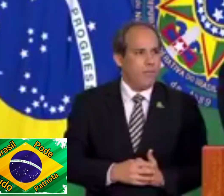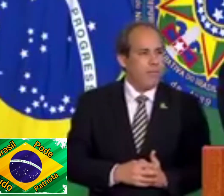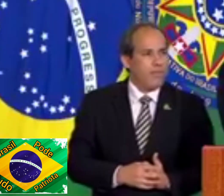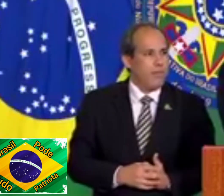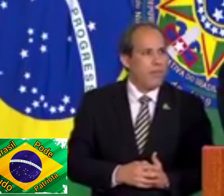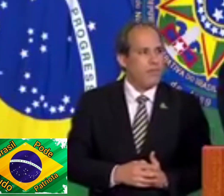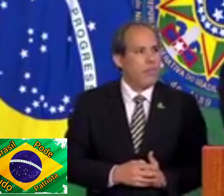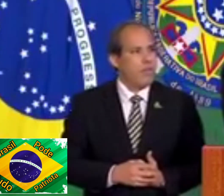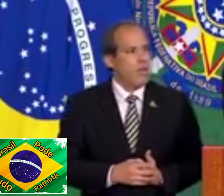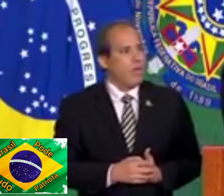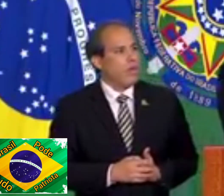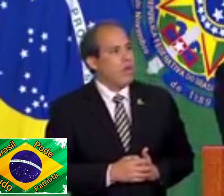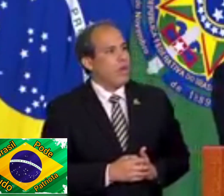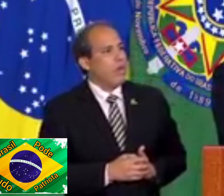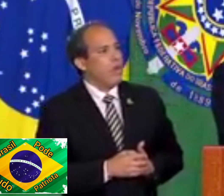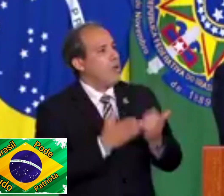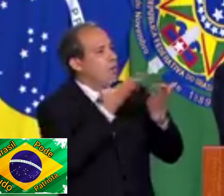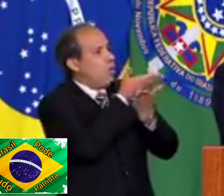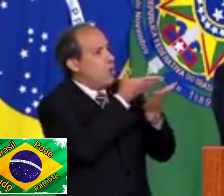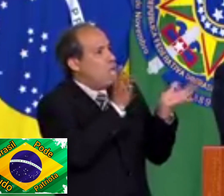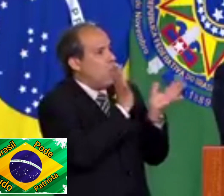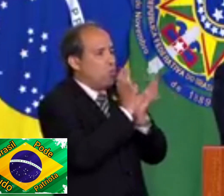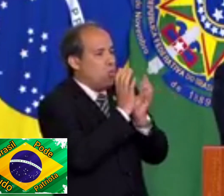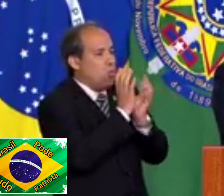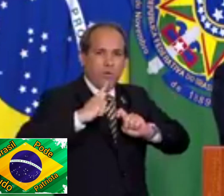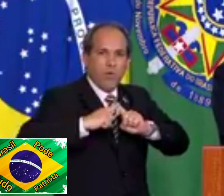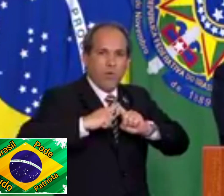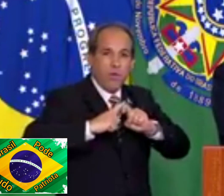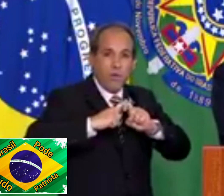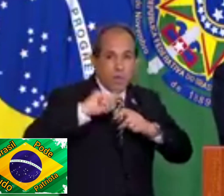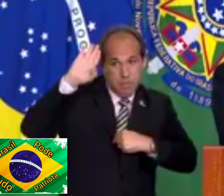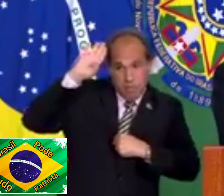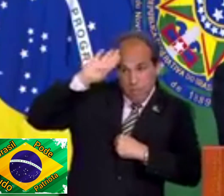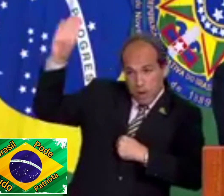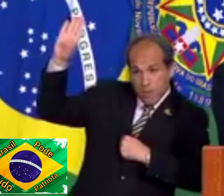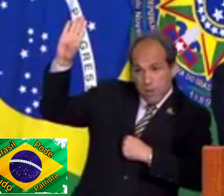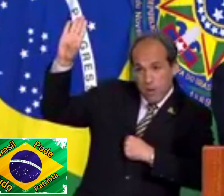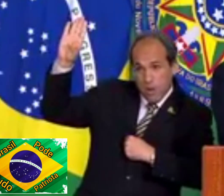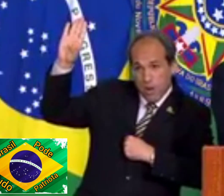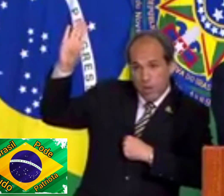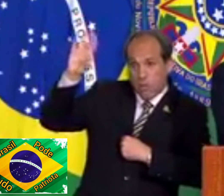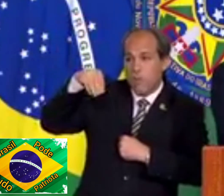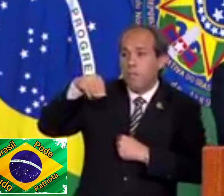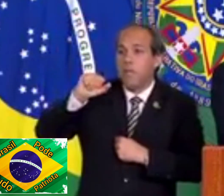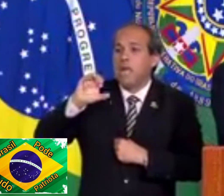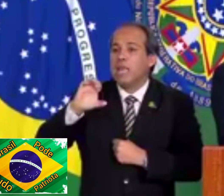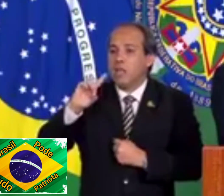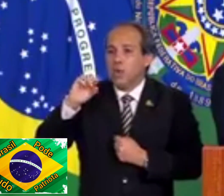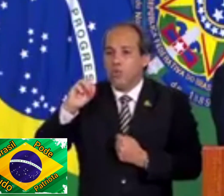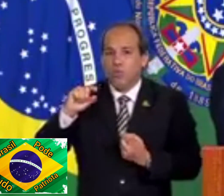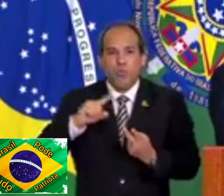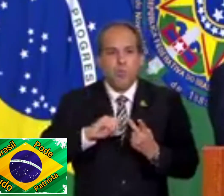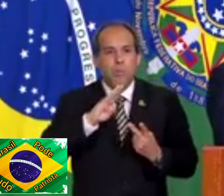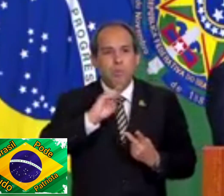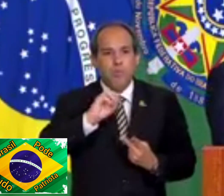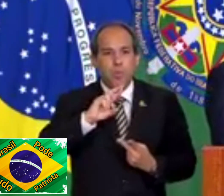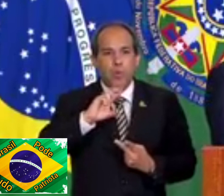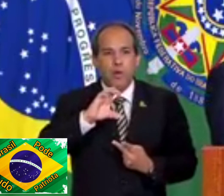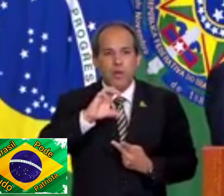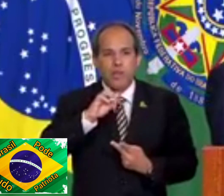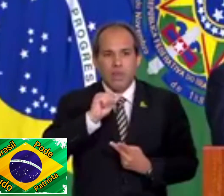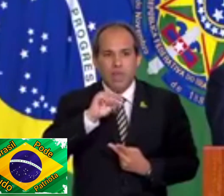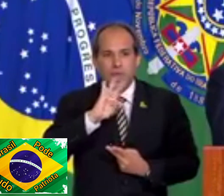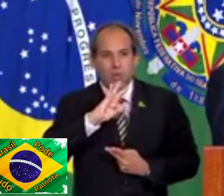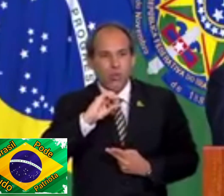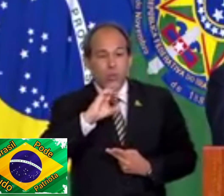A vocês todos, médicos, em especial os doutores Macedo e Borsato,